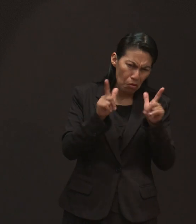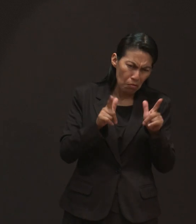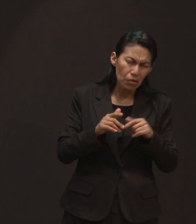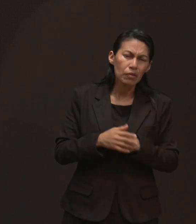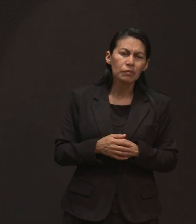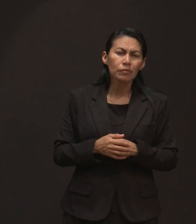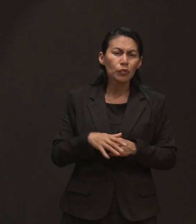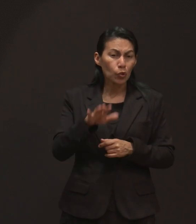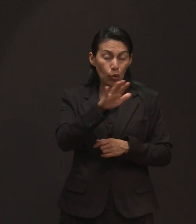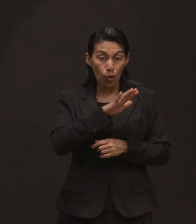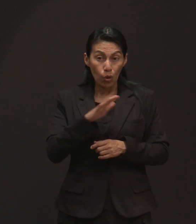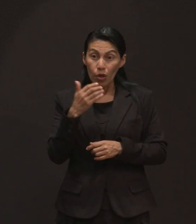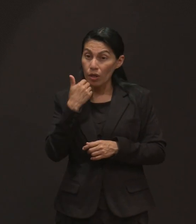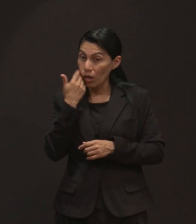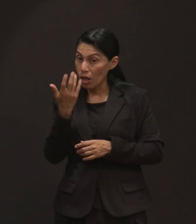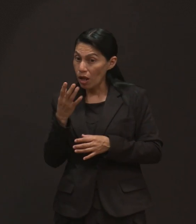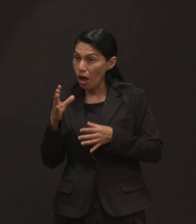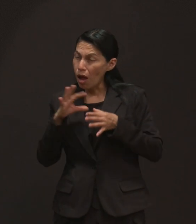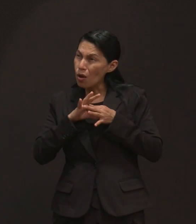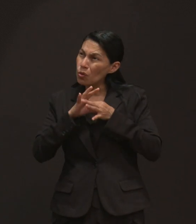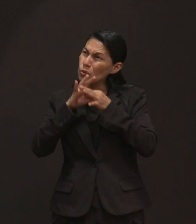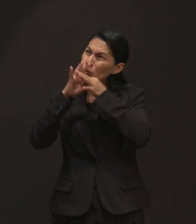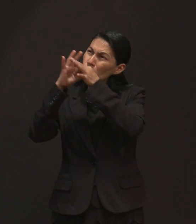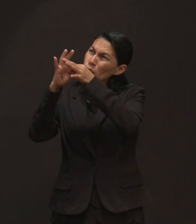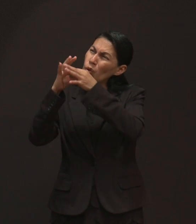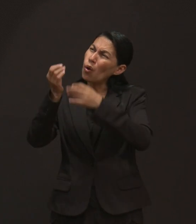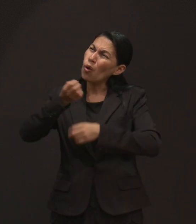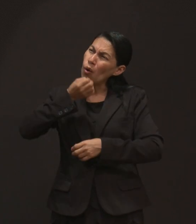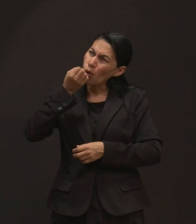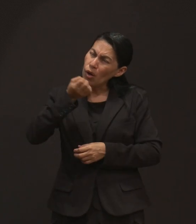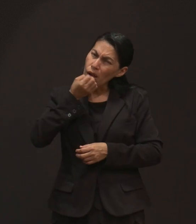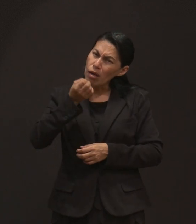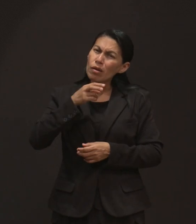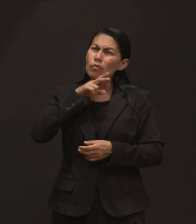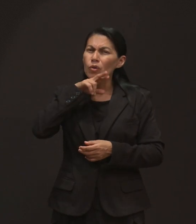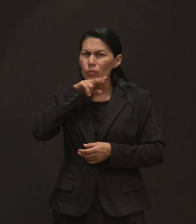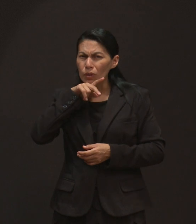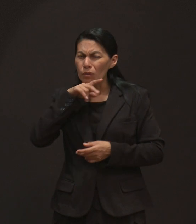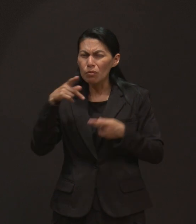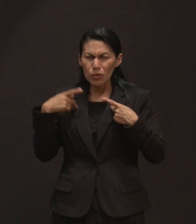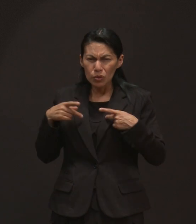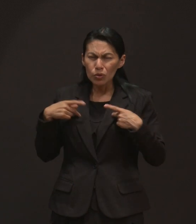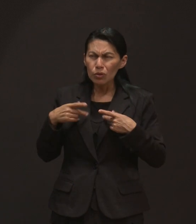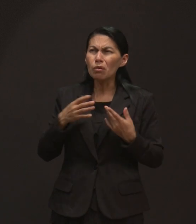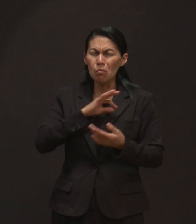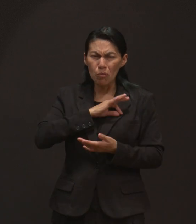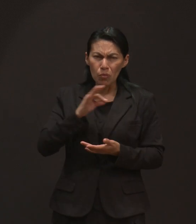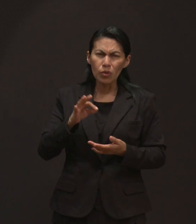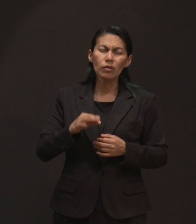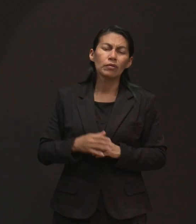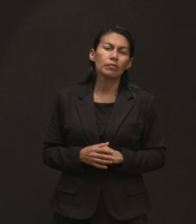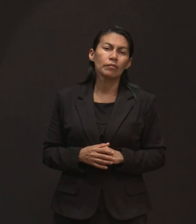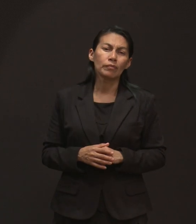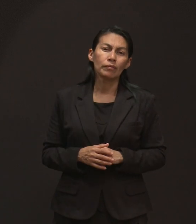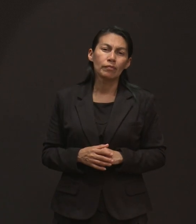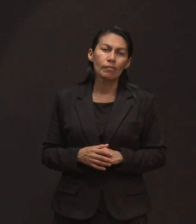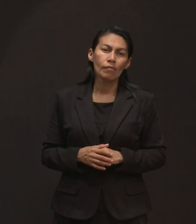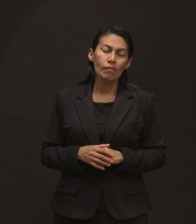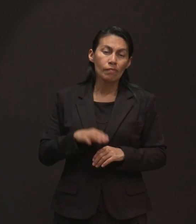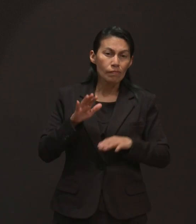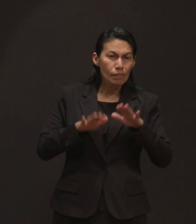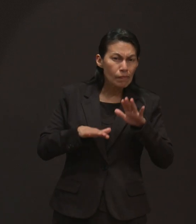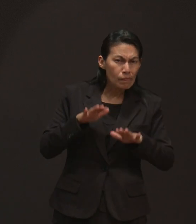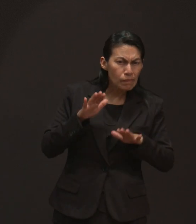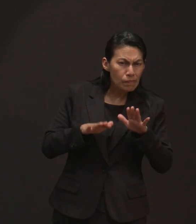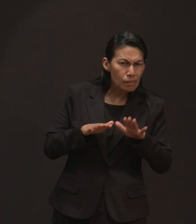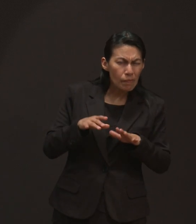desee, pues, estar en más comunión con Dios y preocuparse también por las demás personas, ¿verdad?